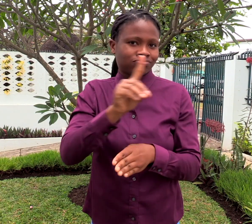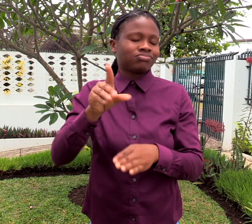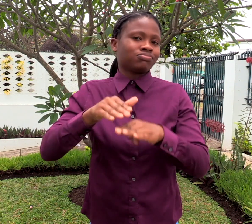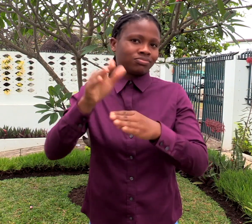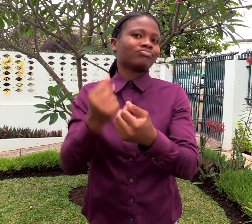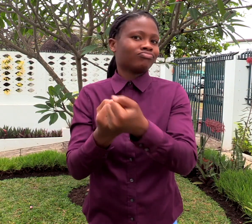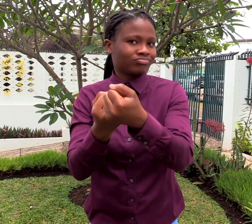Tchau. Tchau.